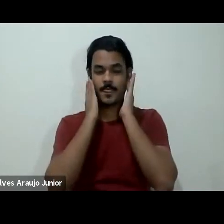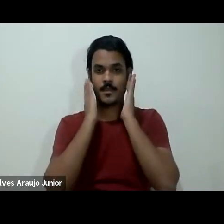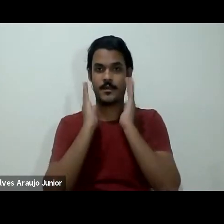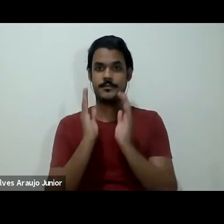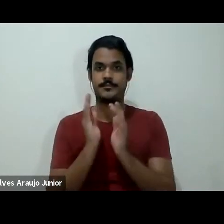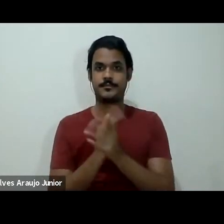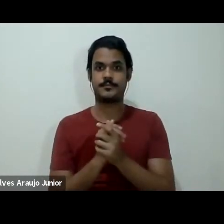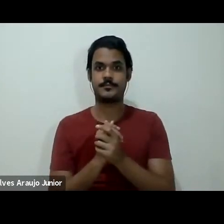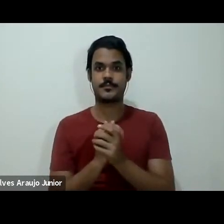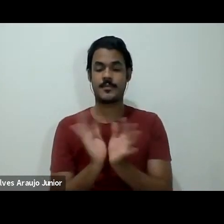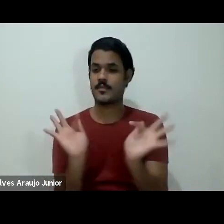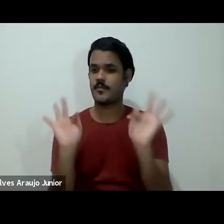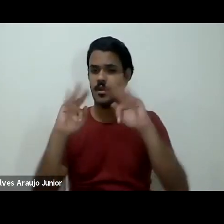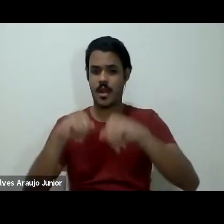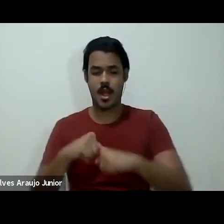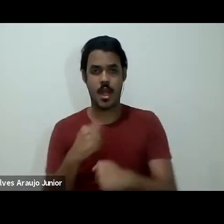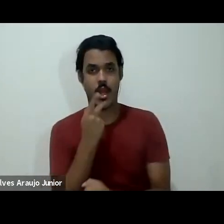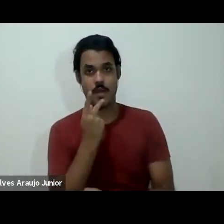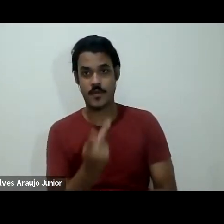as finalizações.